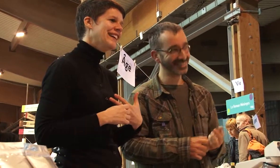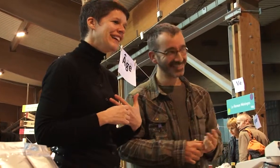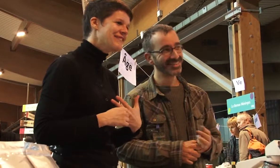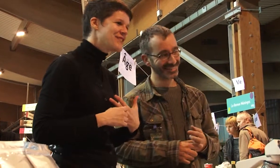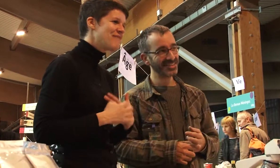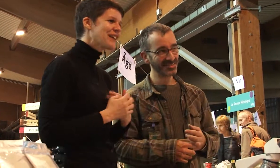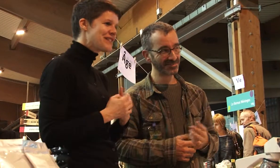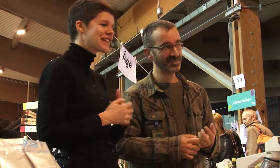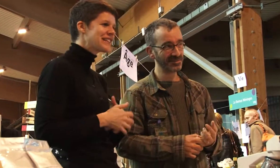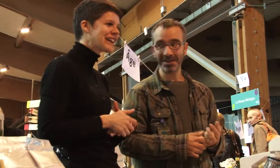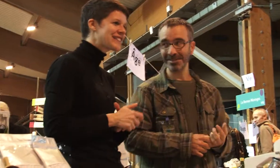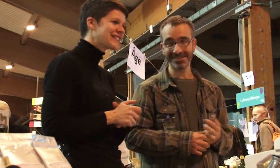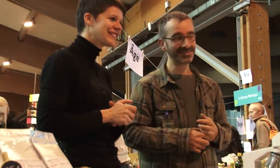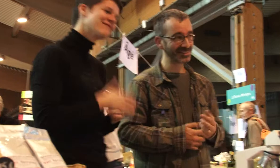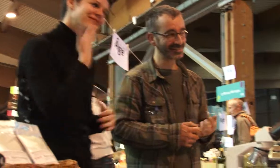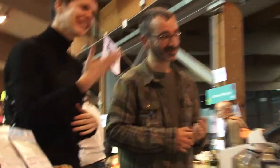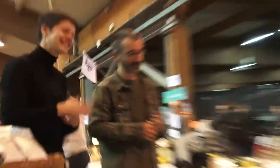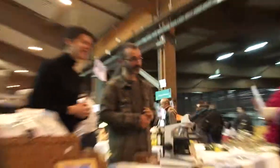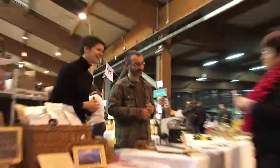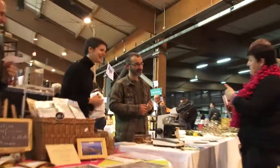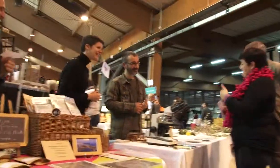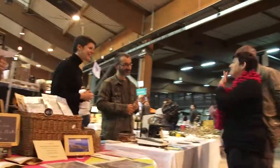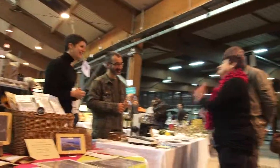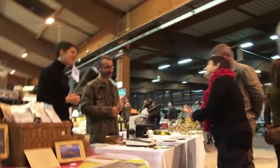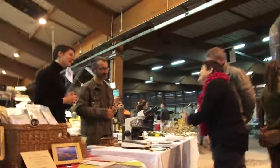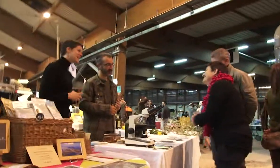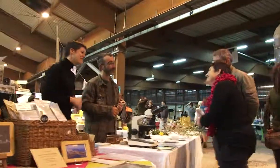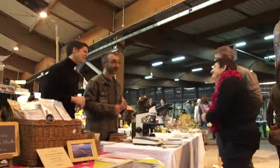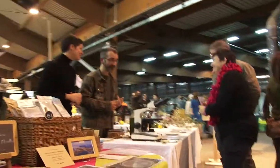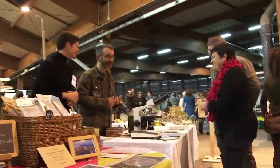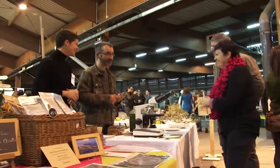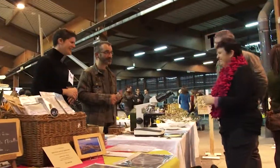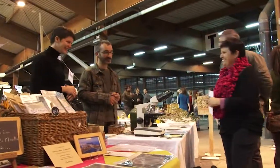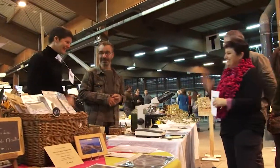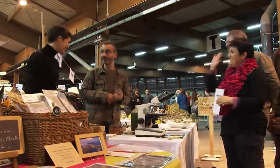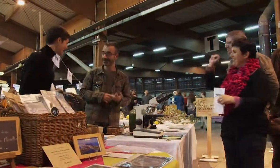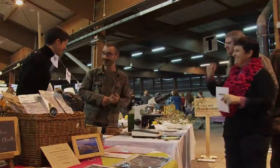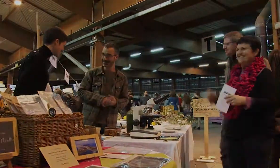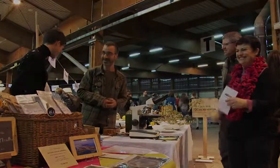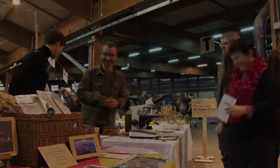Super. Super, ça a été.